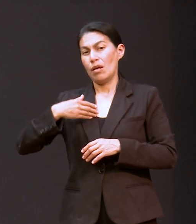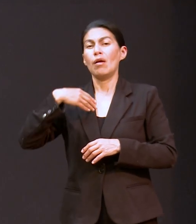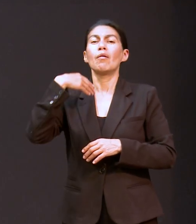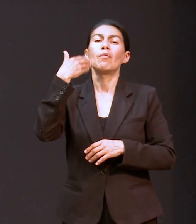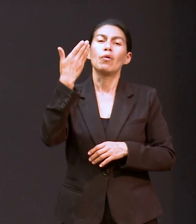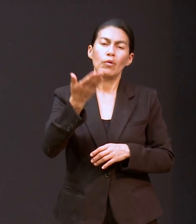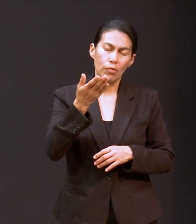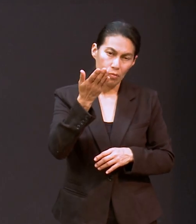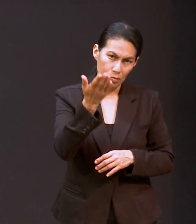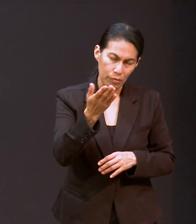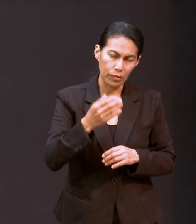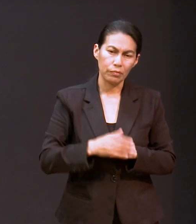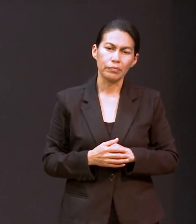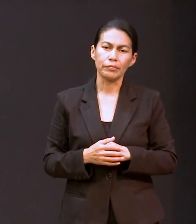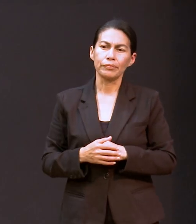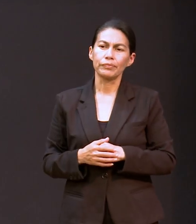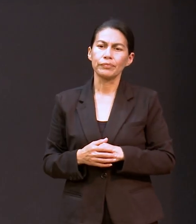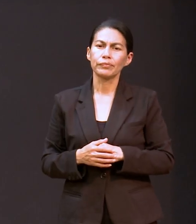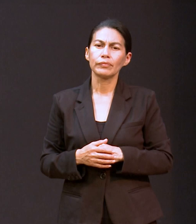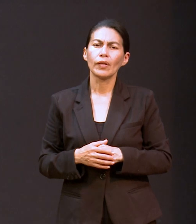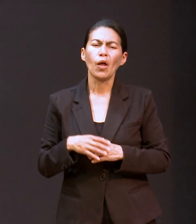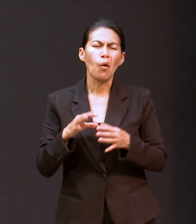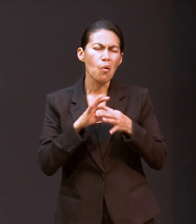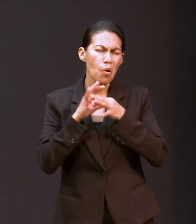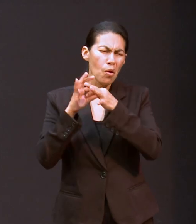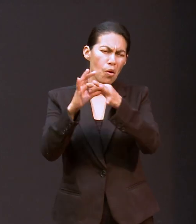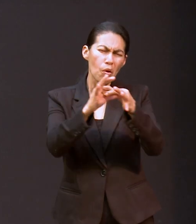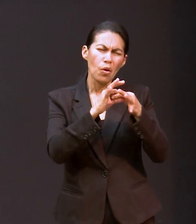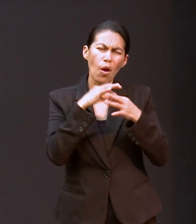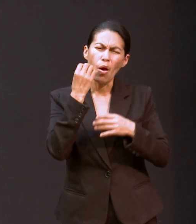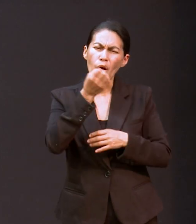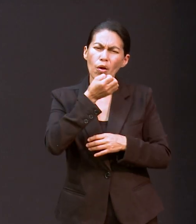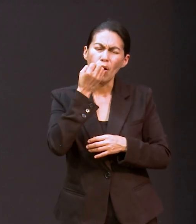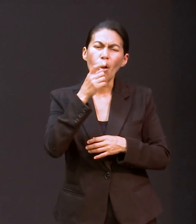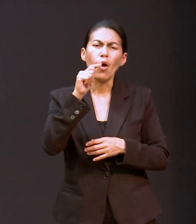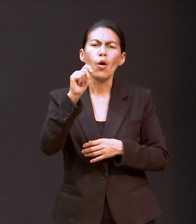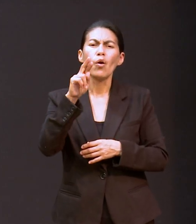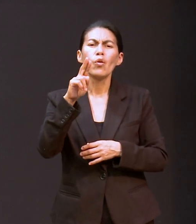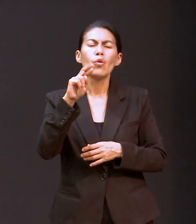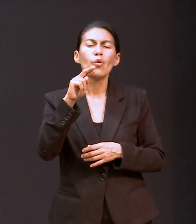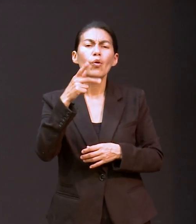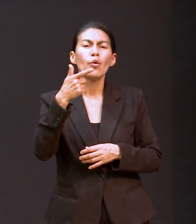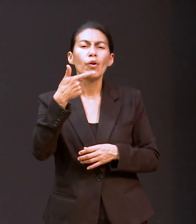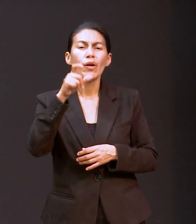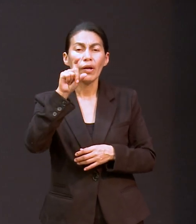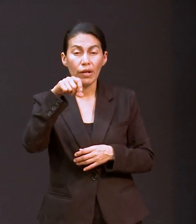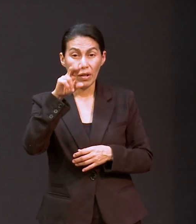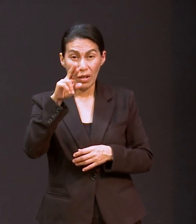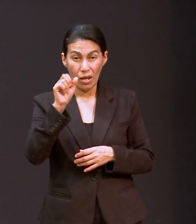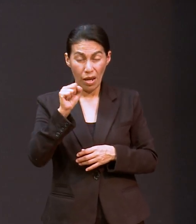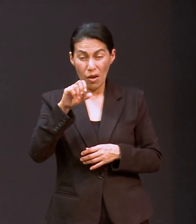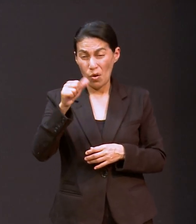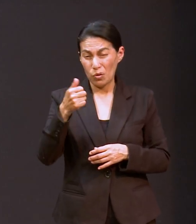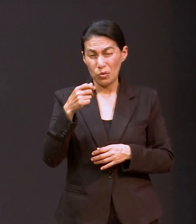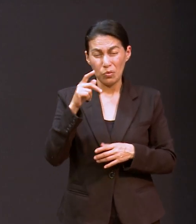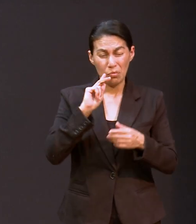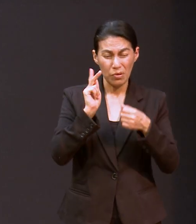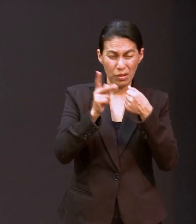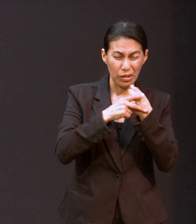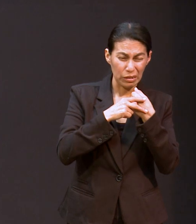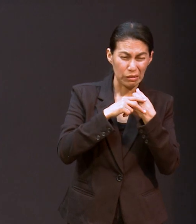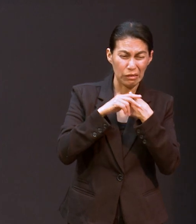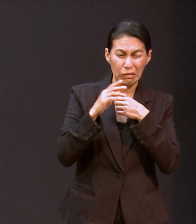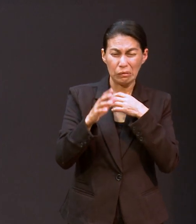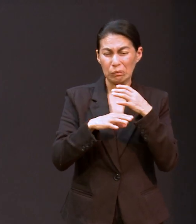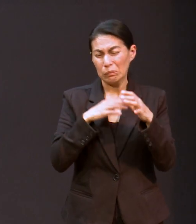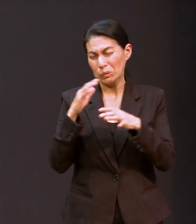por lo que pide es Dali Unidos en oración por Turquía y los demás países que están